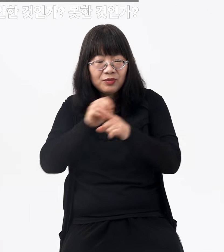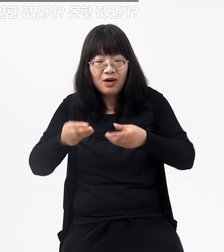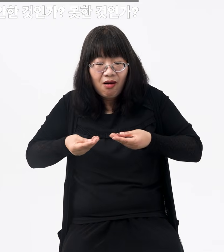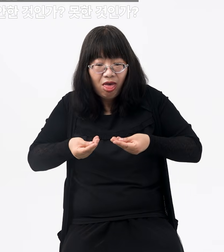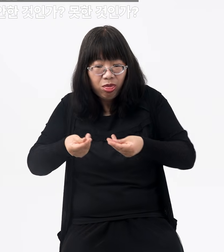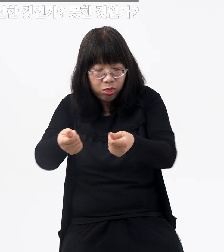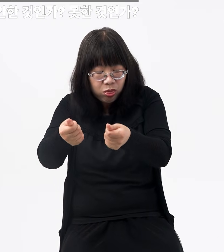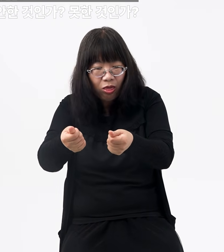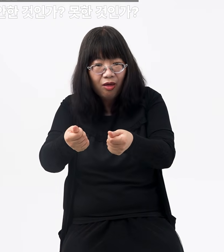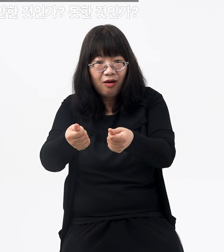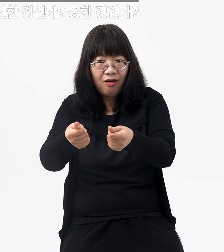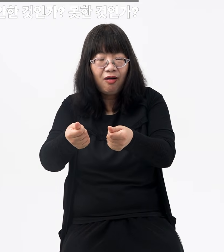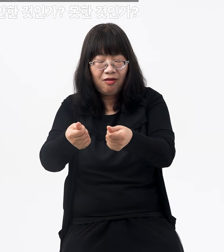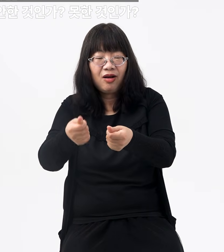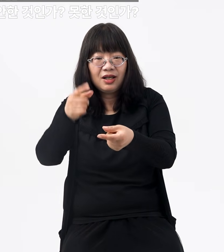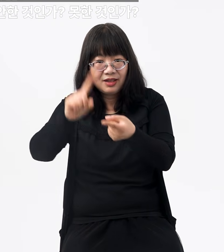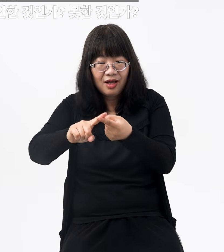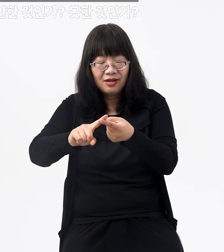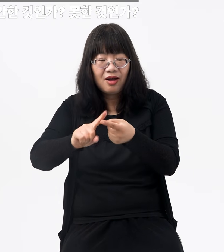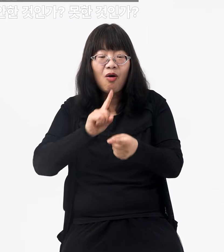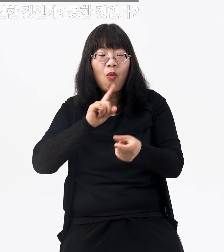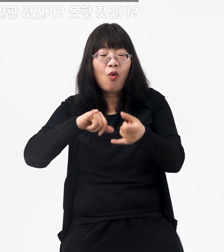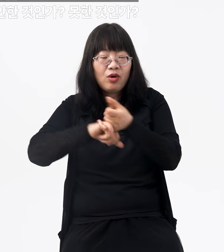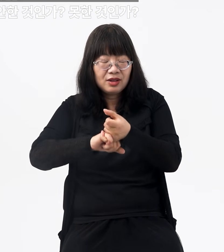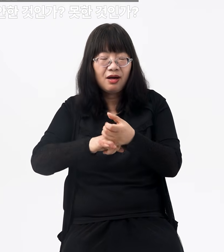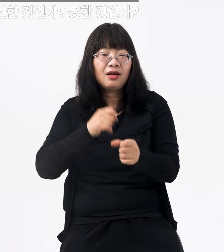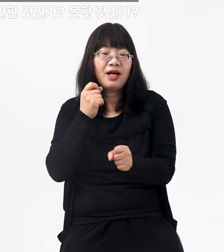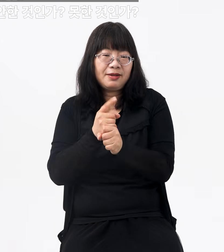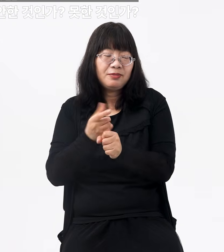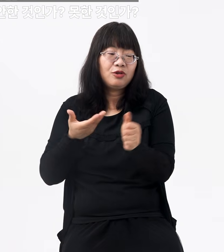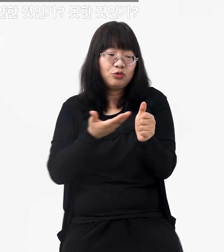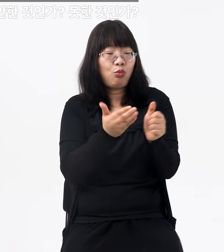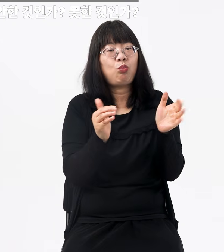가운데 이미 주신 거예요. 그럼 물어봅시다.